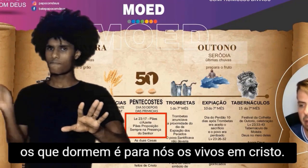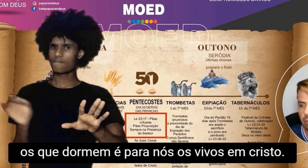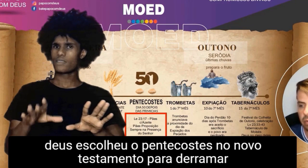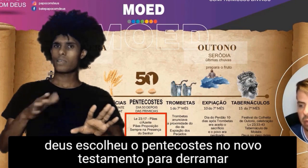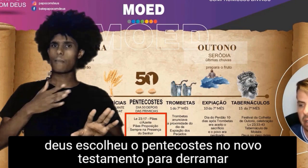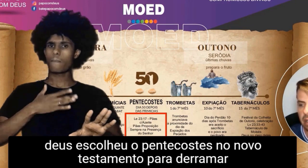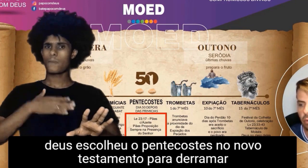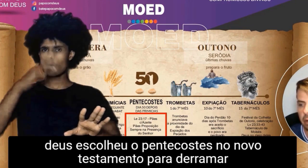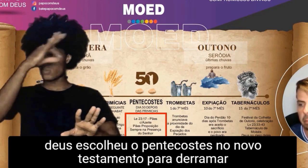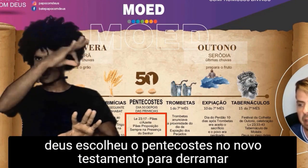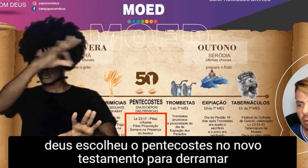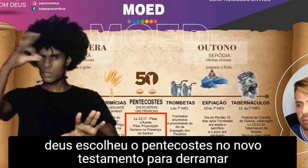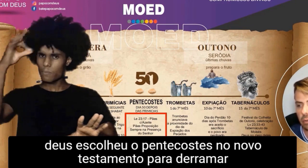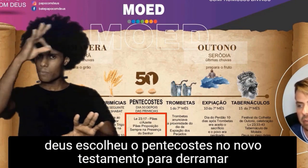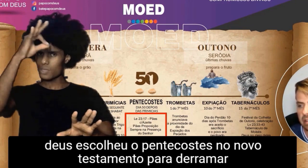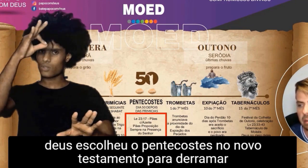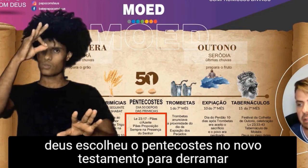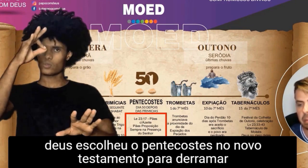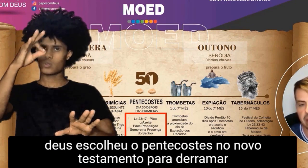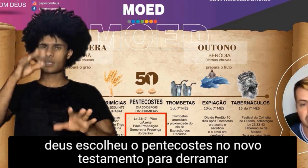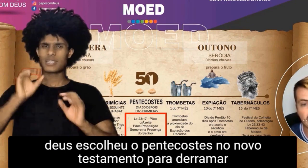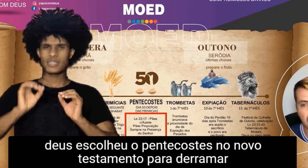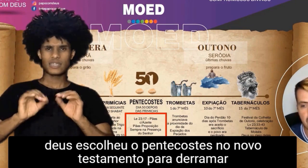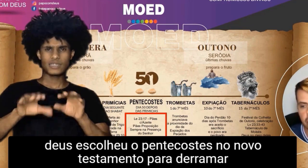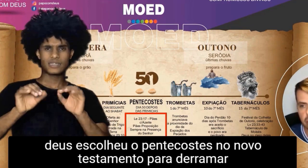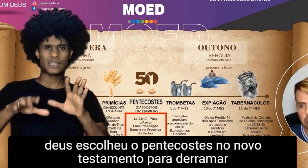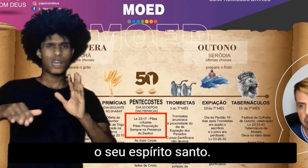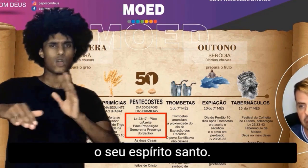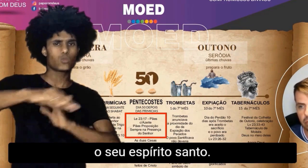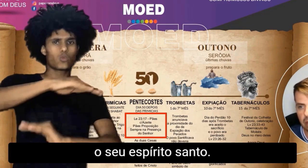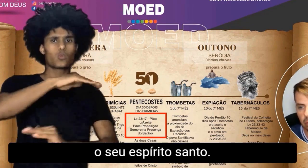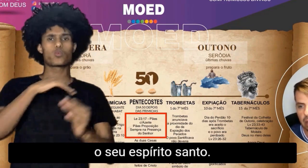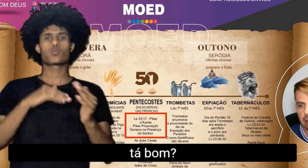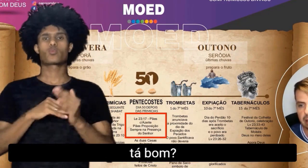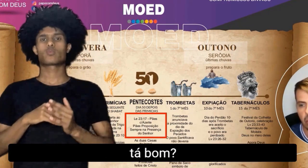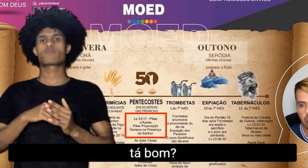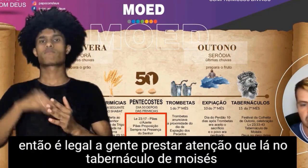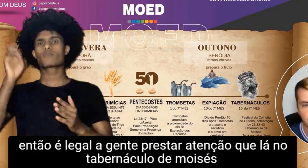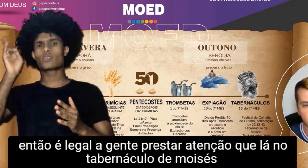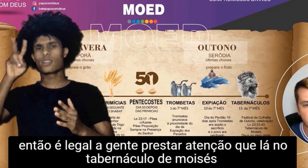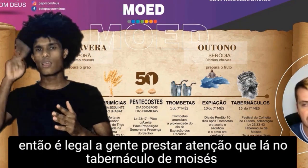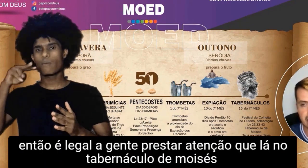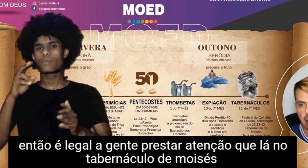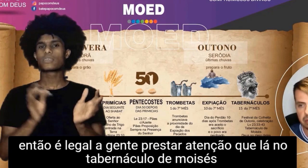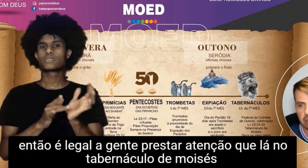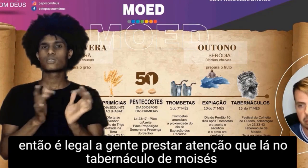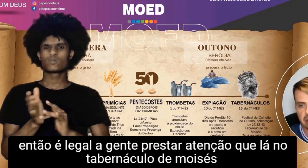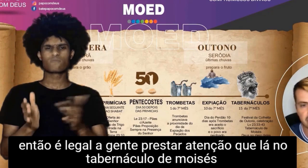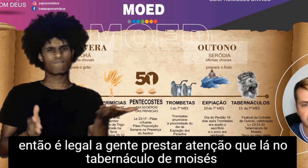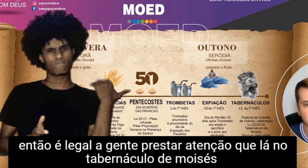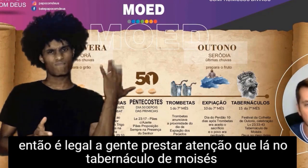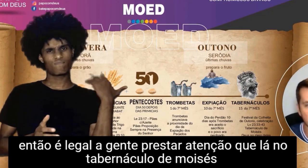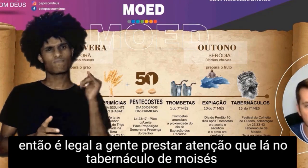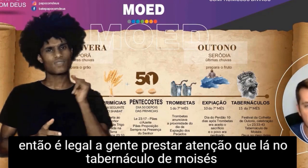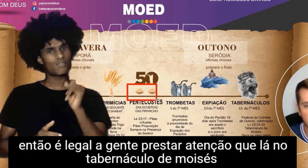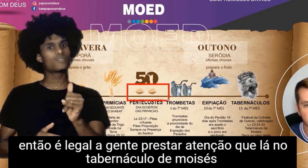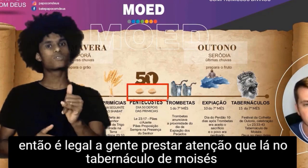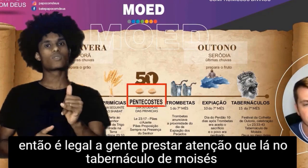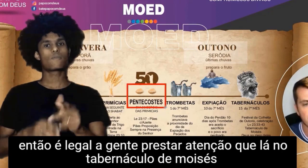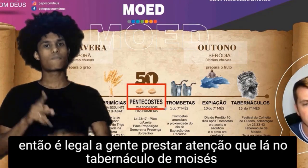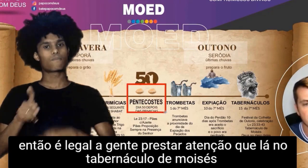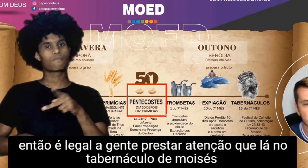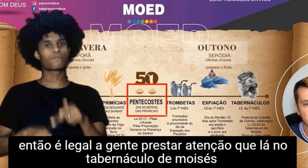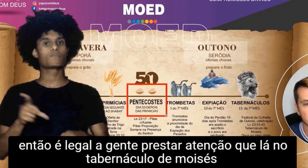em Cristo. Deus escolheu o Pentecostes no Novo Testamento para derramar o seu Espírito Santo, tá bom? Então é legal a gente prestar atenção que